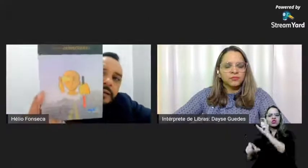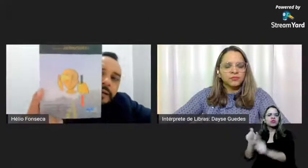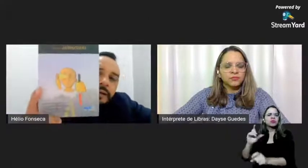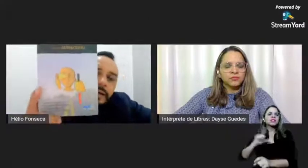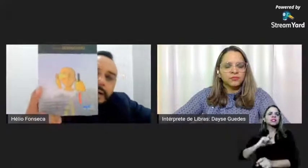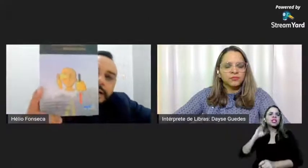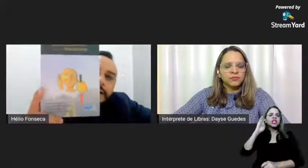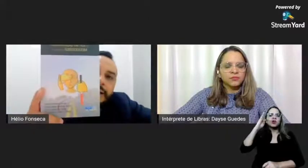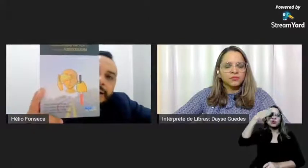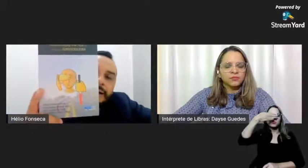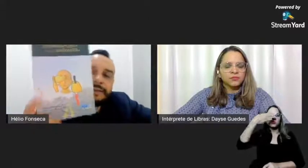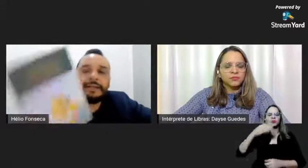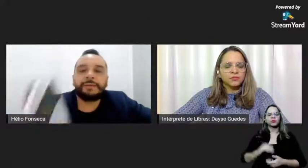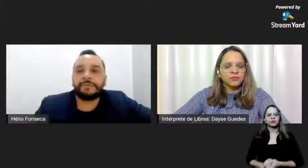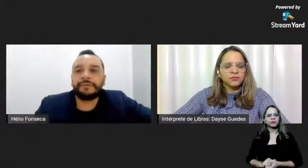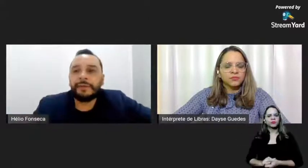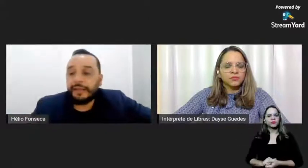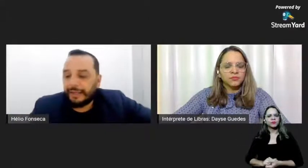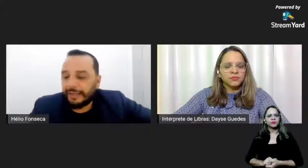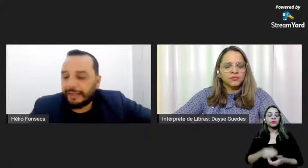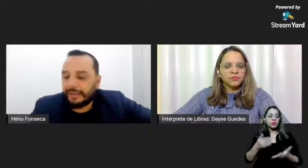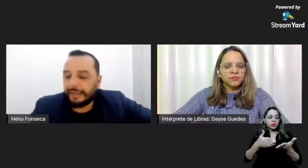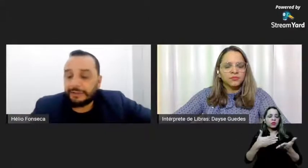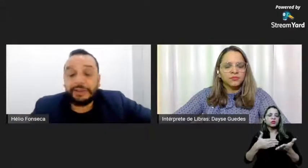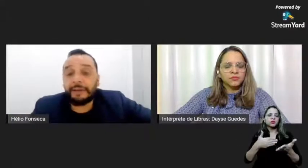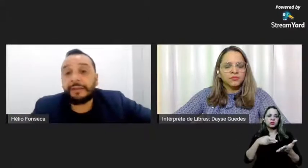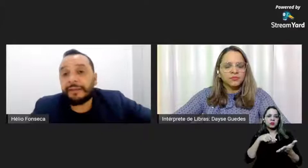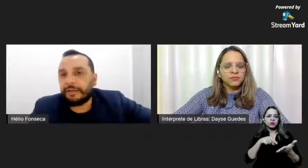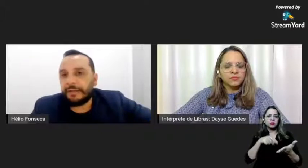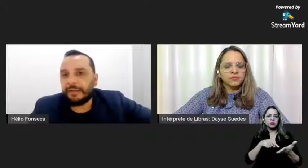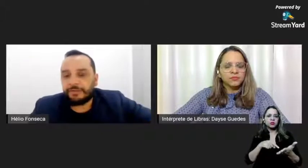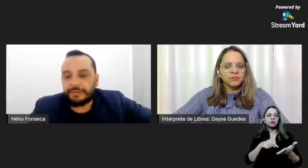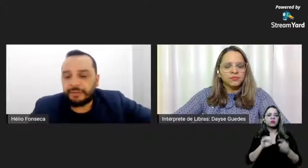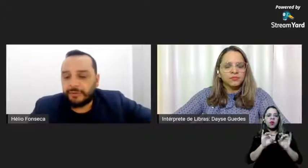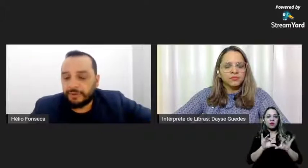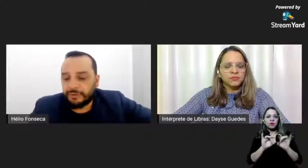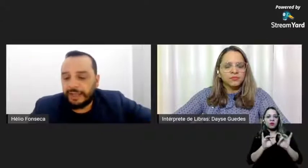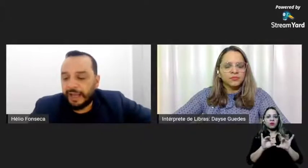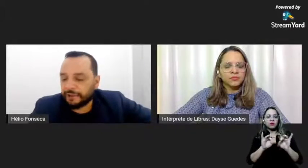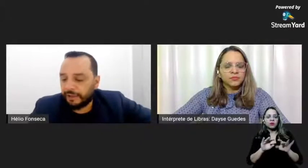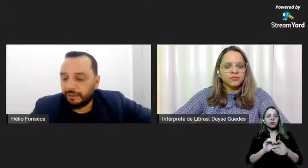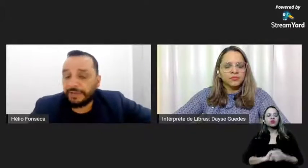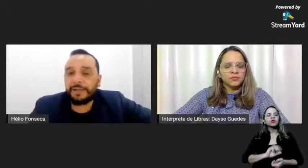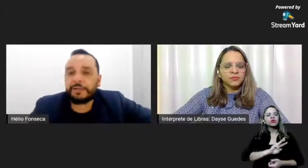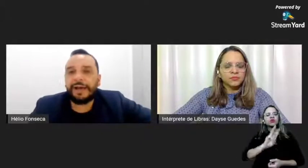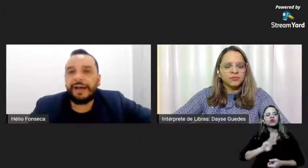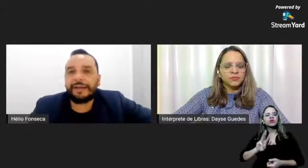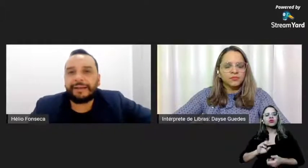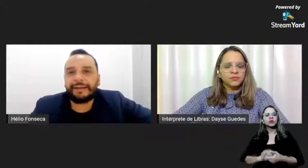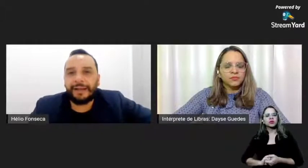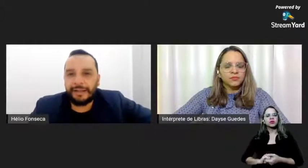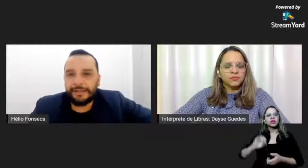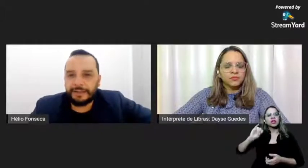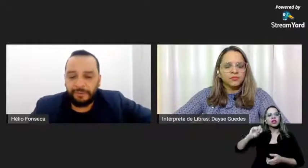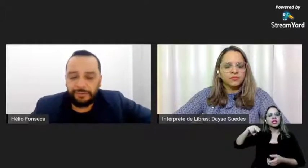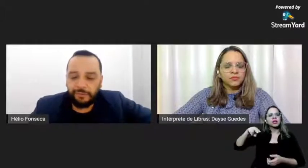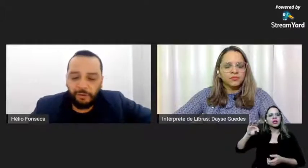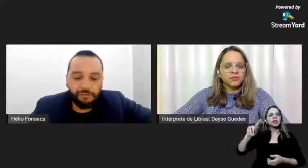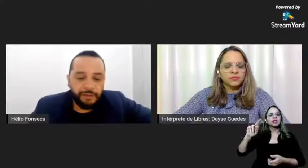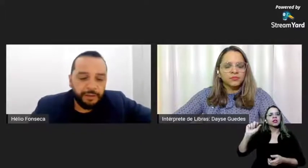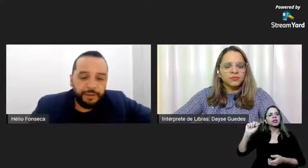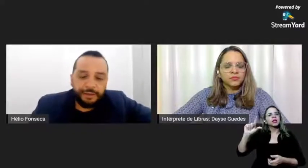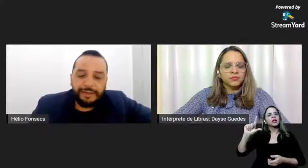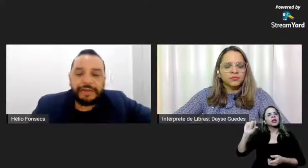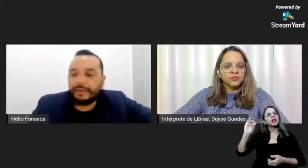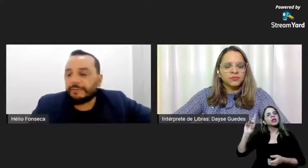tá? Esse livro, a gente está vendendo ele no nosso site, que é o site da